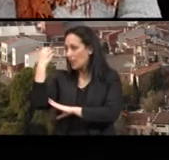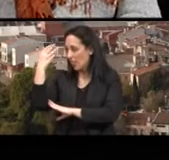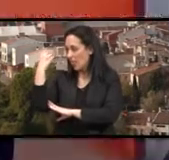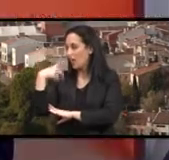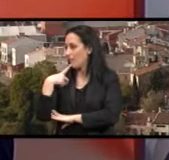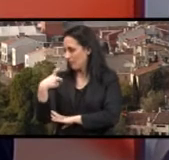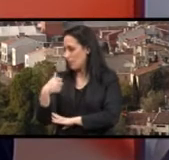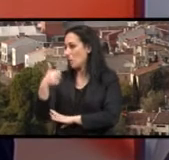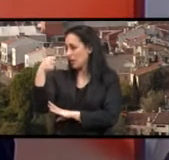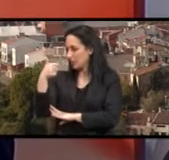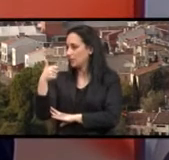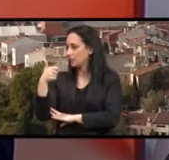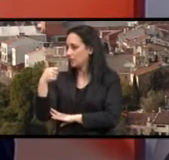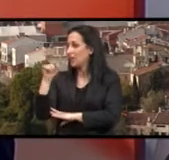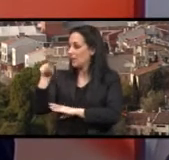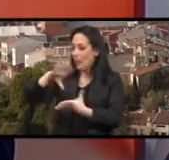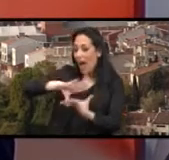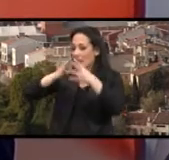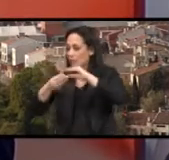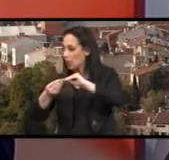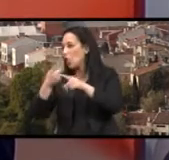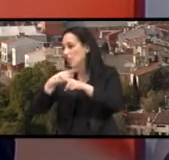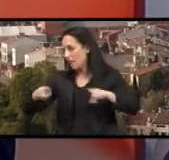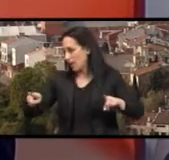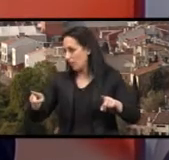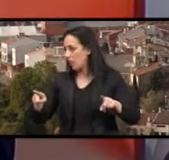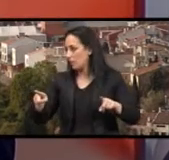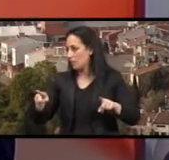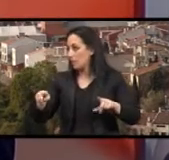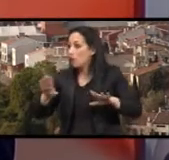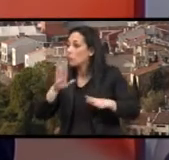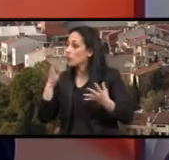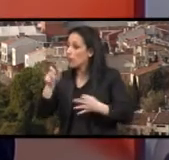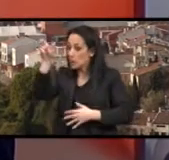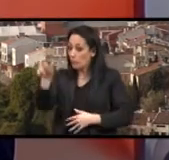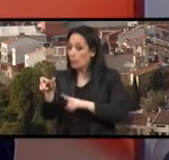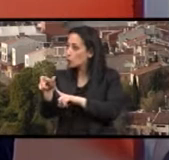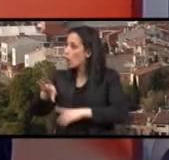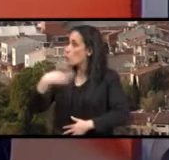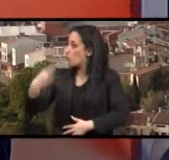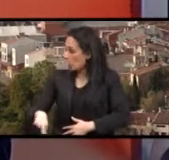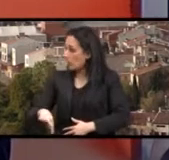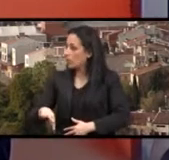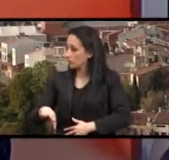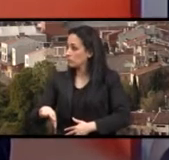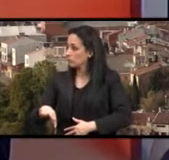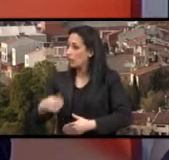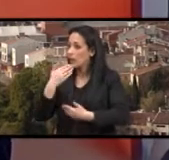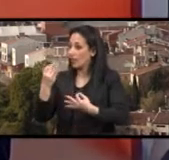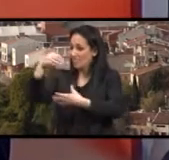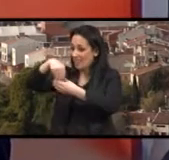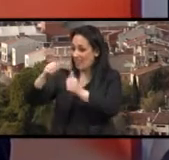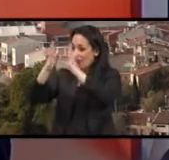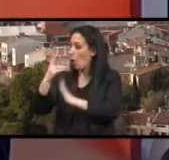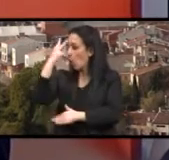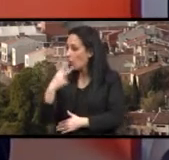és diferent, l'adaptació també és diferent, però tot i això, aquella persona té les possibilitats dins de l'ONCE de poder-se adaptar, té